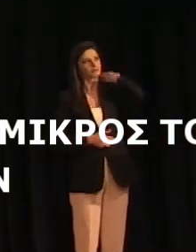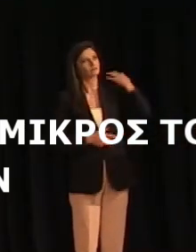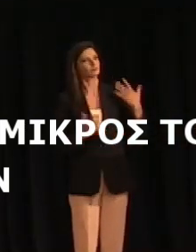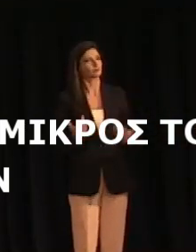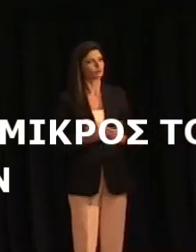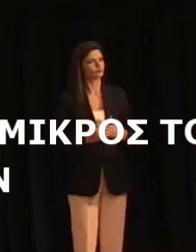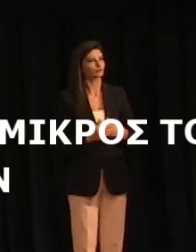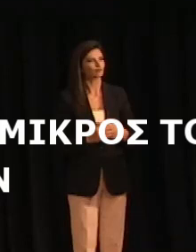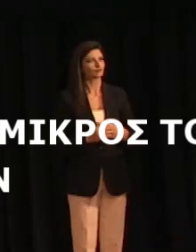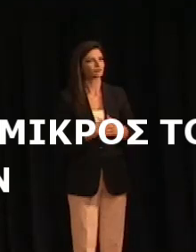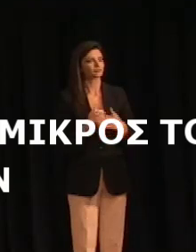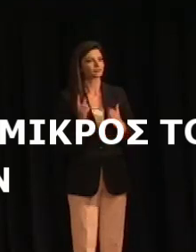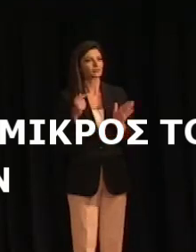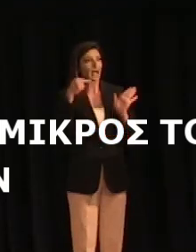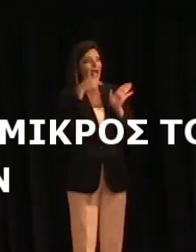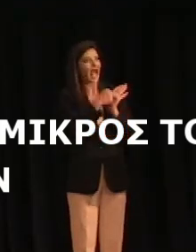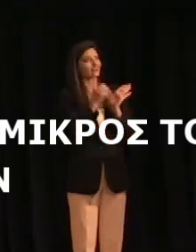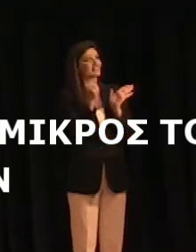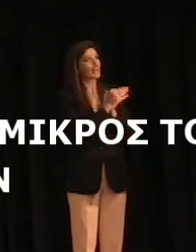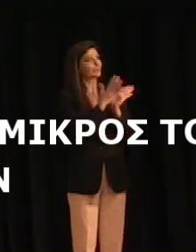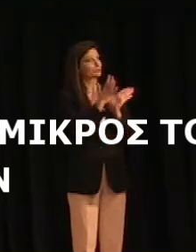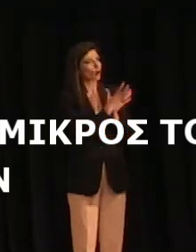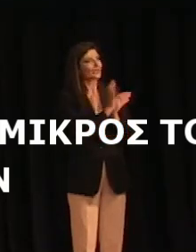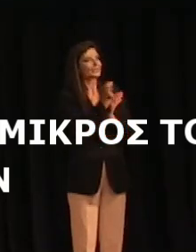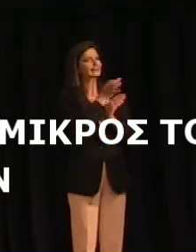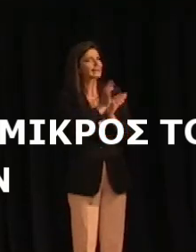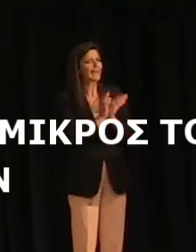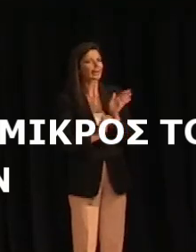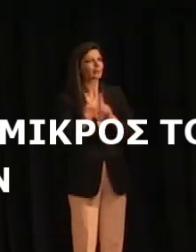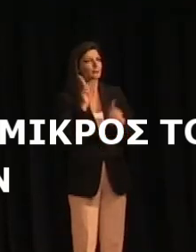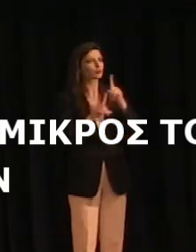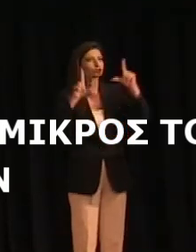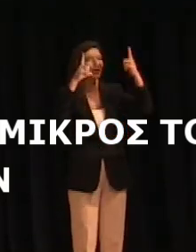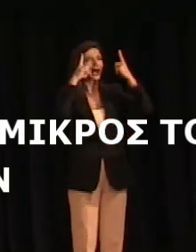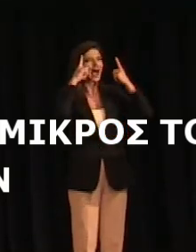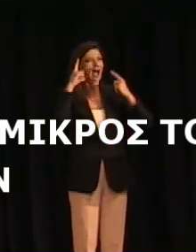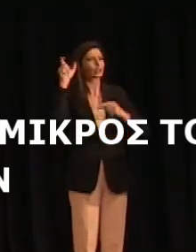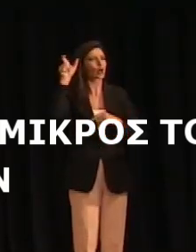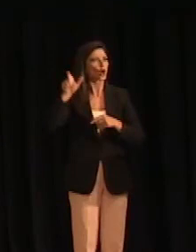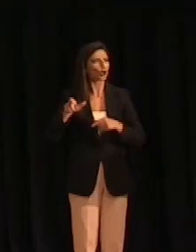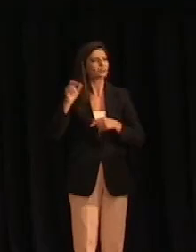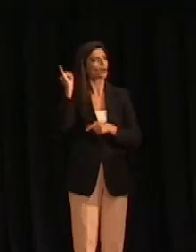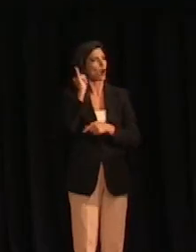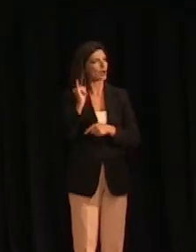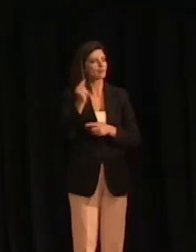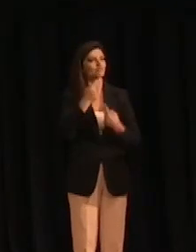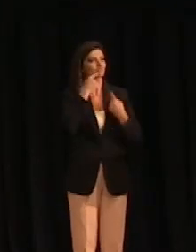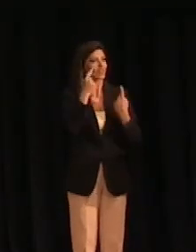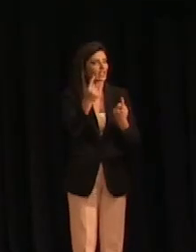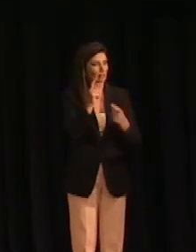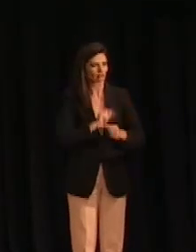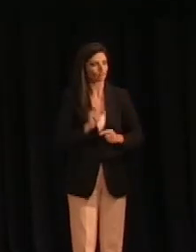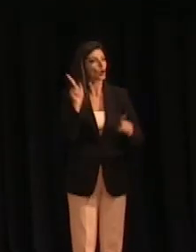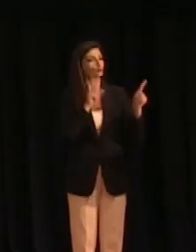Πρώτη επιστολή Ιωάννη, κεφάλαιο 4. Ο γάρ μη αγαπών των αδελφών, ον